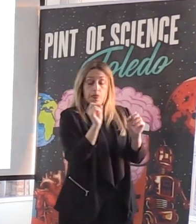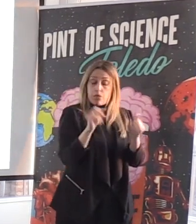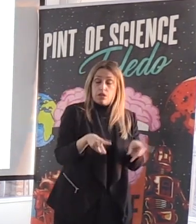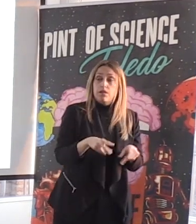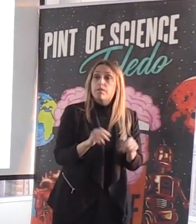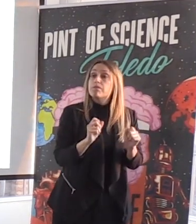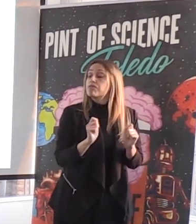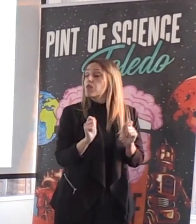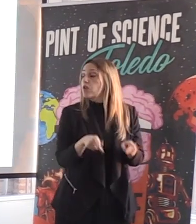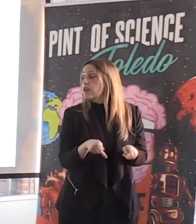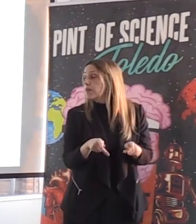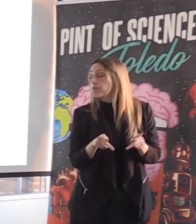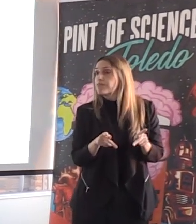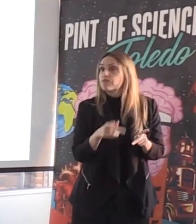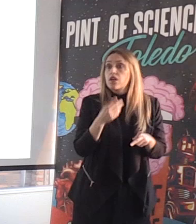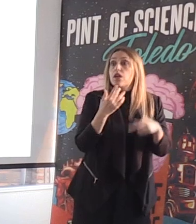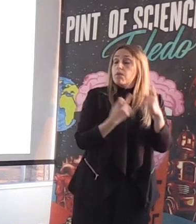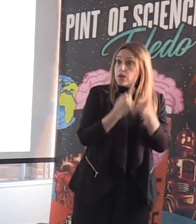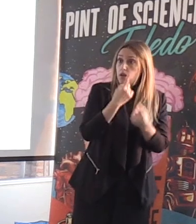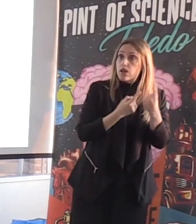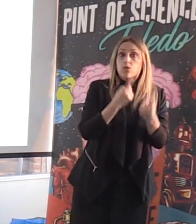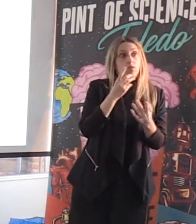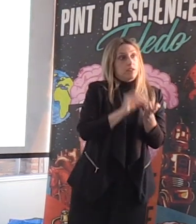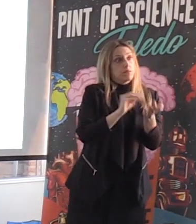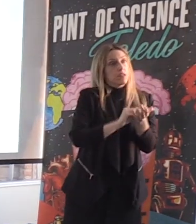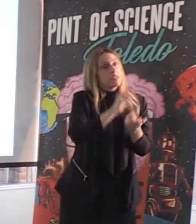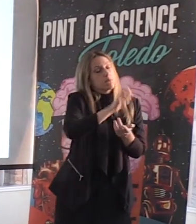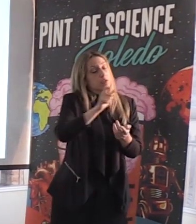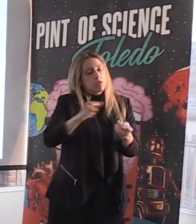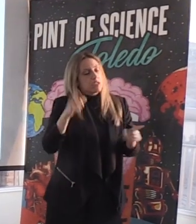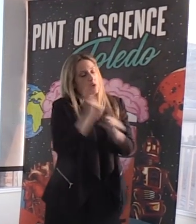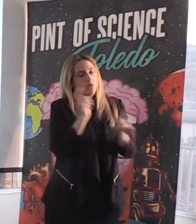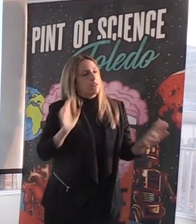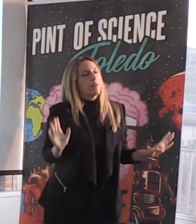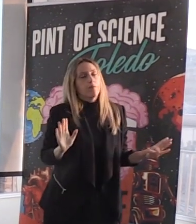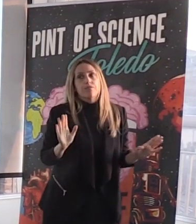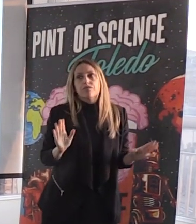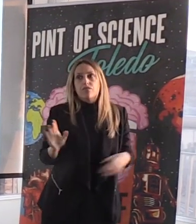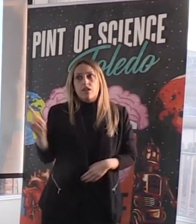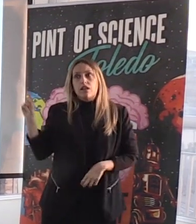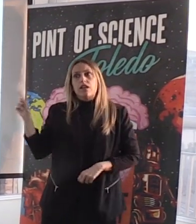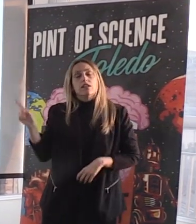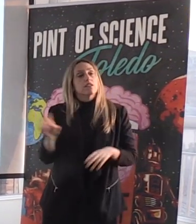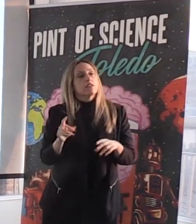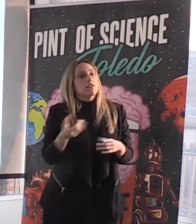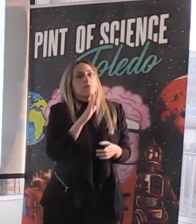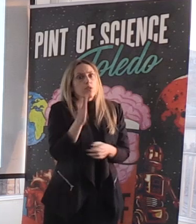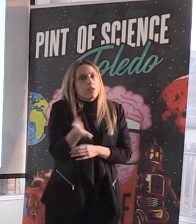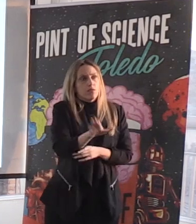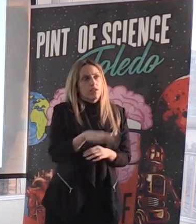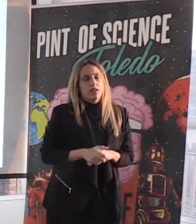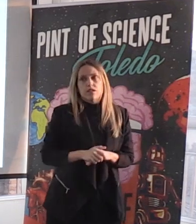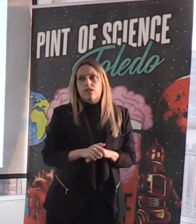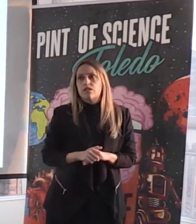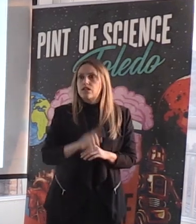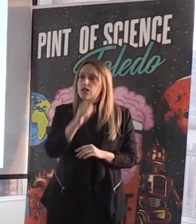bueno, todos. Pero de vez en cuando hay gente que está en contra. Bueno, esto es la pregunta, ¿por qué morir?